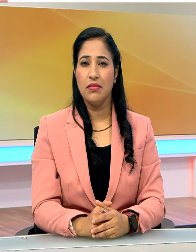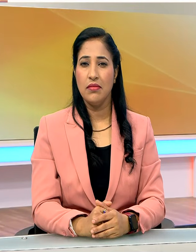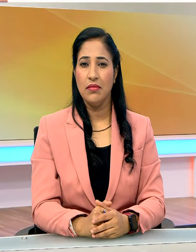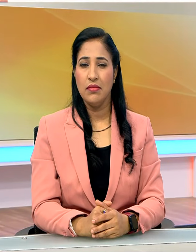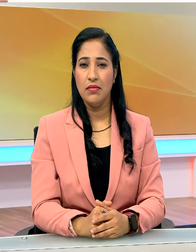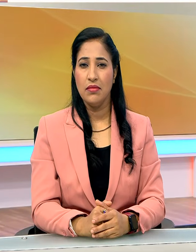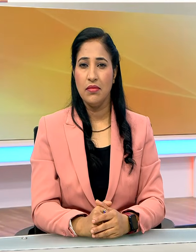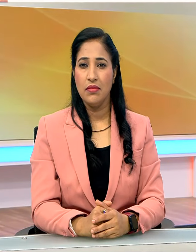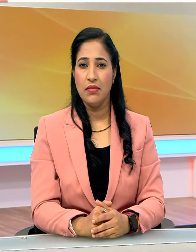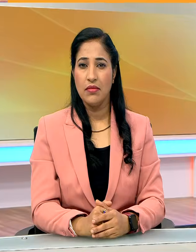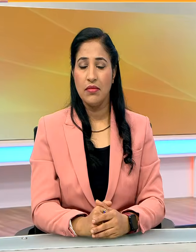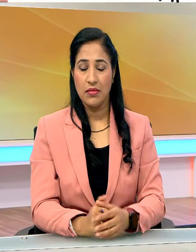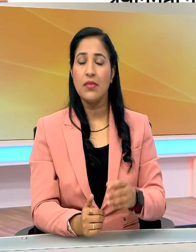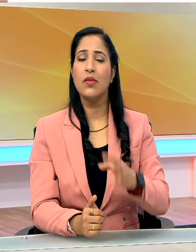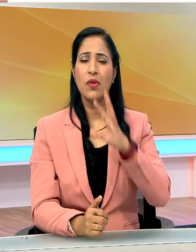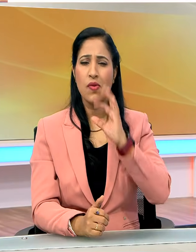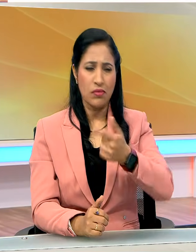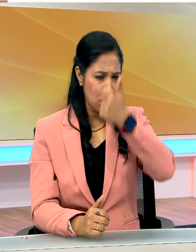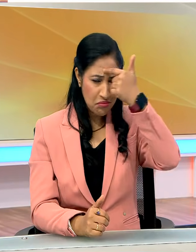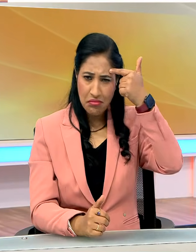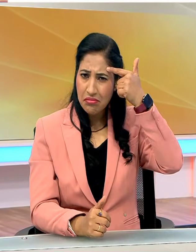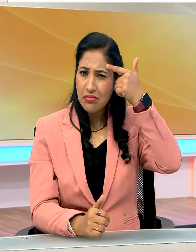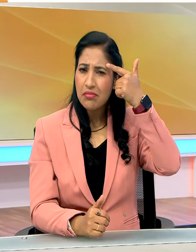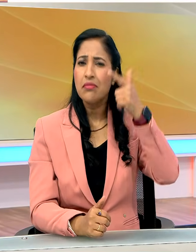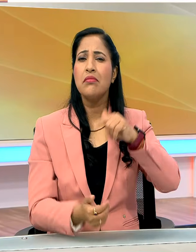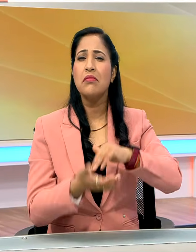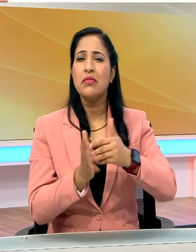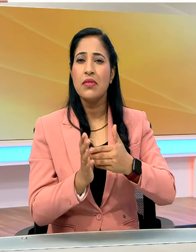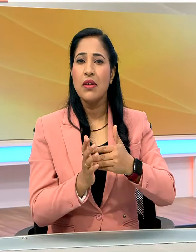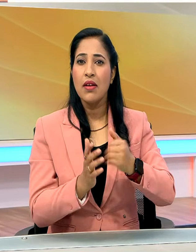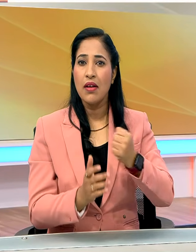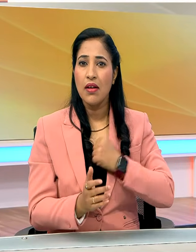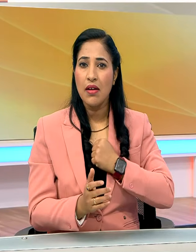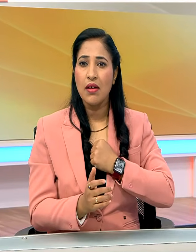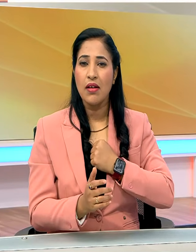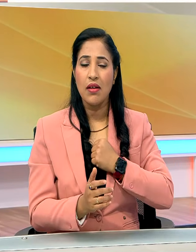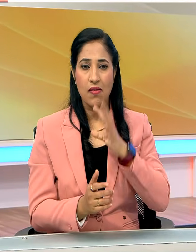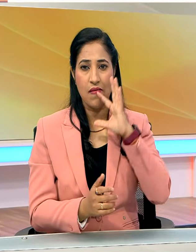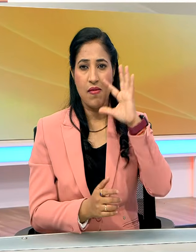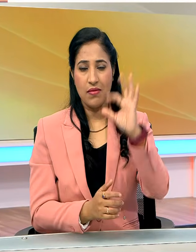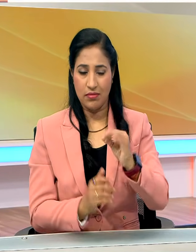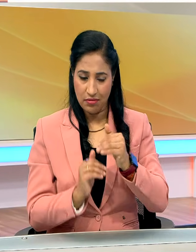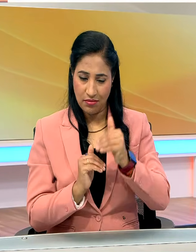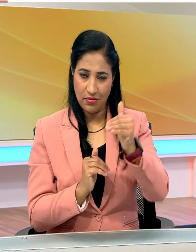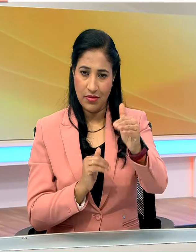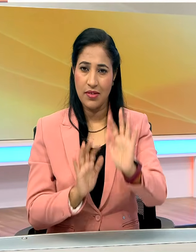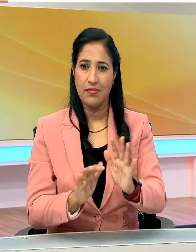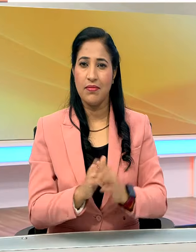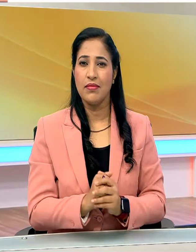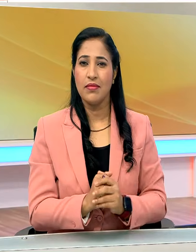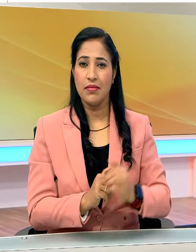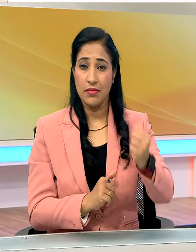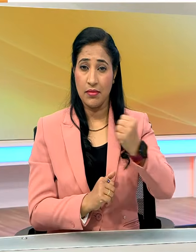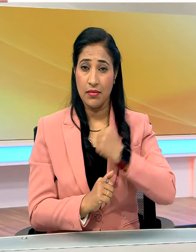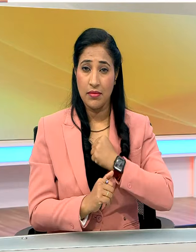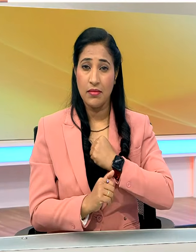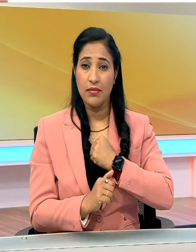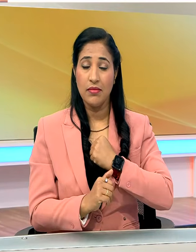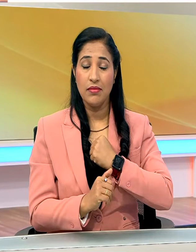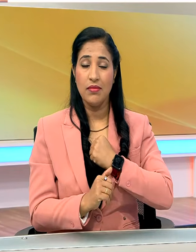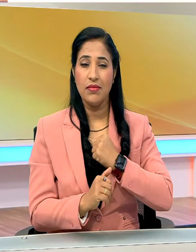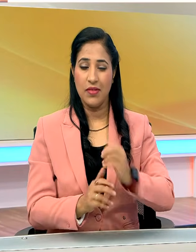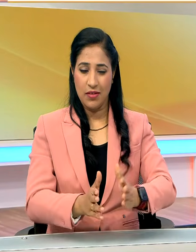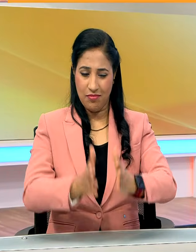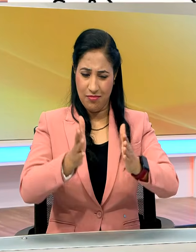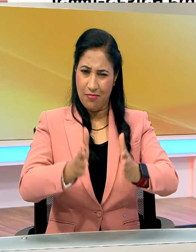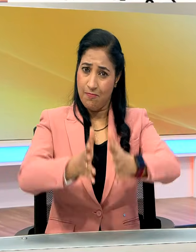राष्ट्र की भाग्य रेखाएं ये हमारी सड़कें होती हैं, हमारे हाईवे होते